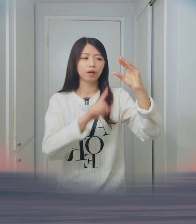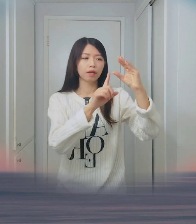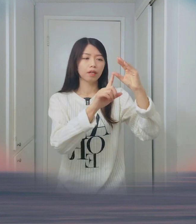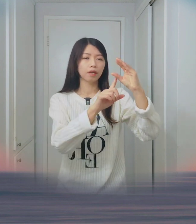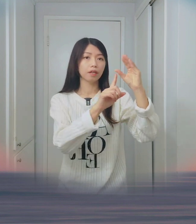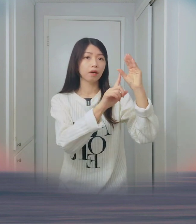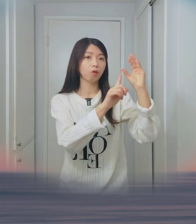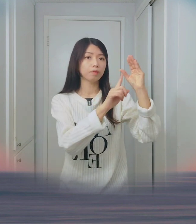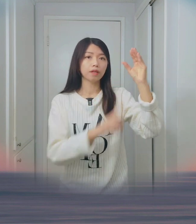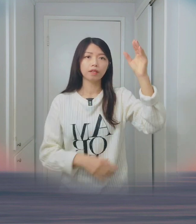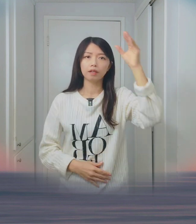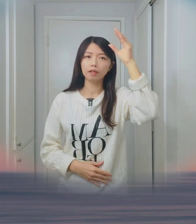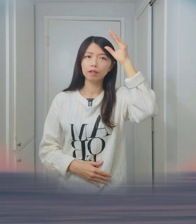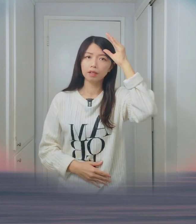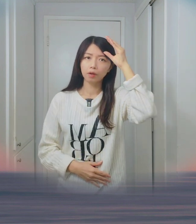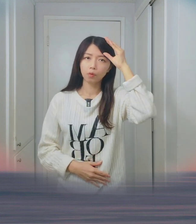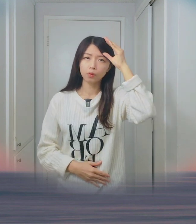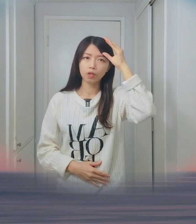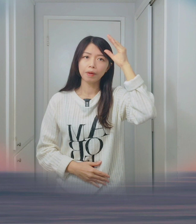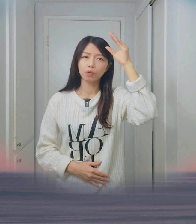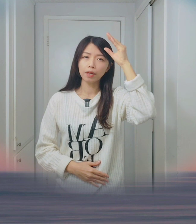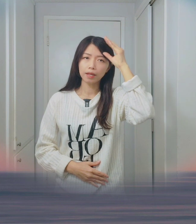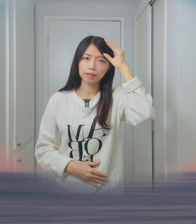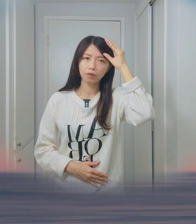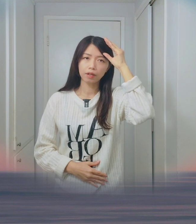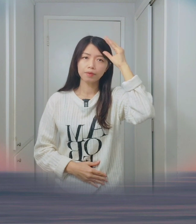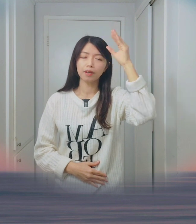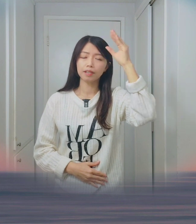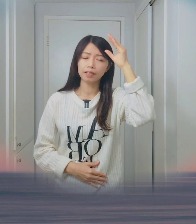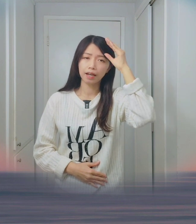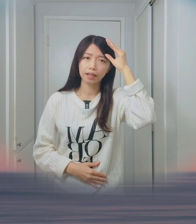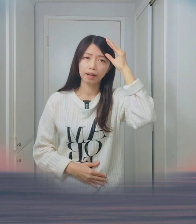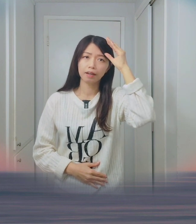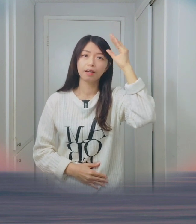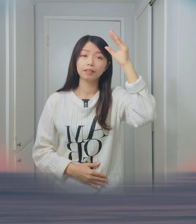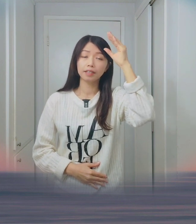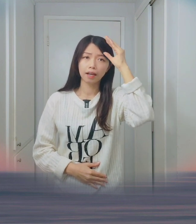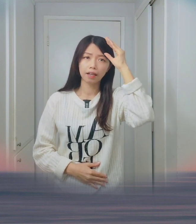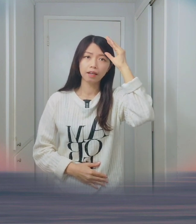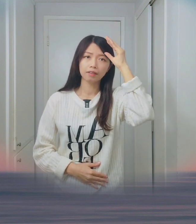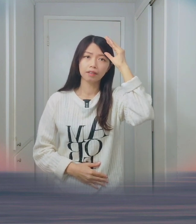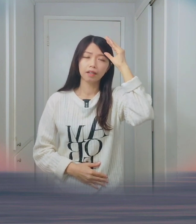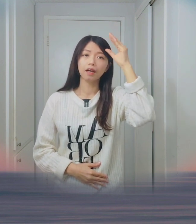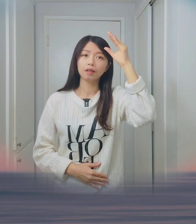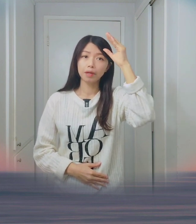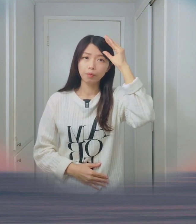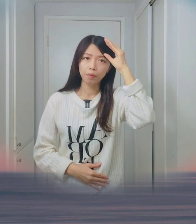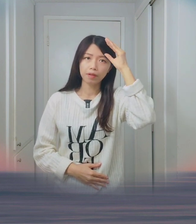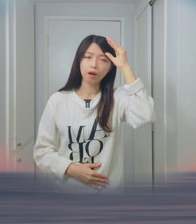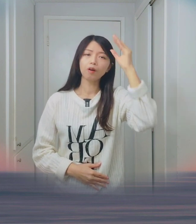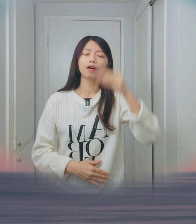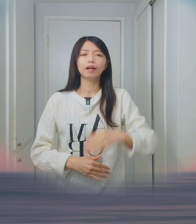주시고 이 엄지의 등을 오른쪽 이마 쪽에 대신다고 생각하시면 돼요. 기대하다, 기대하다.